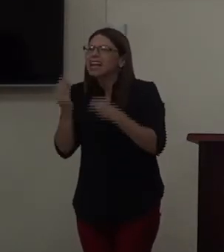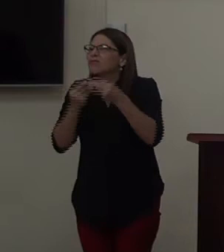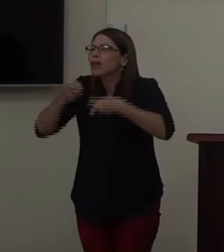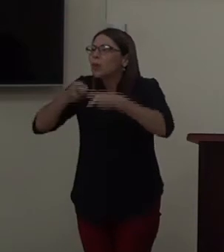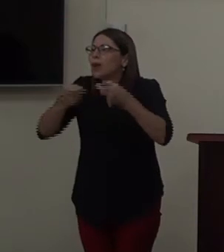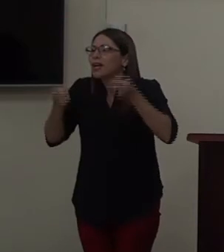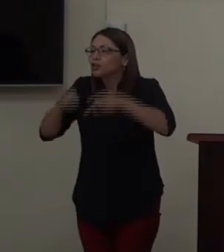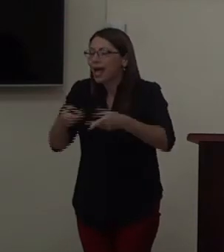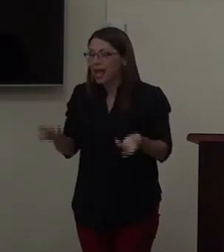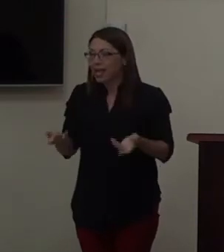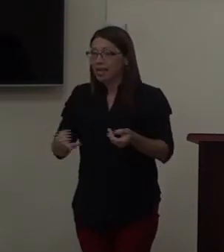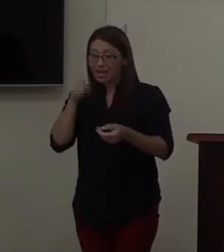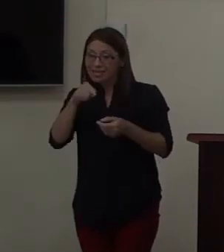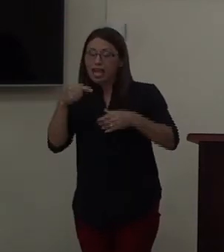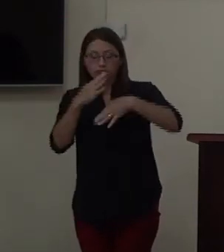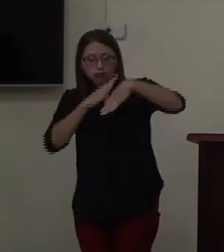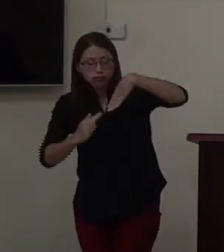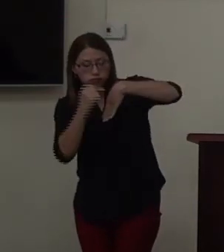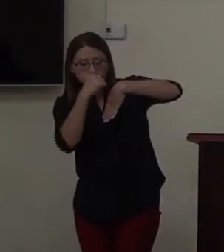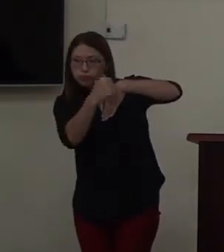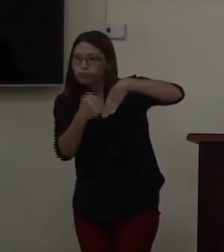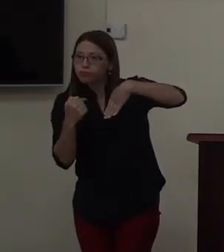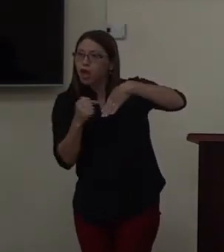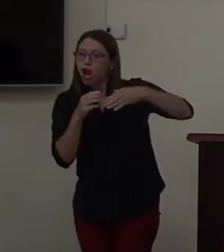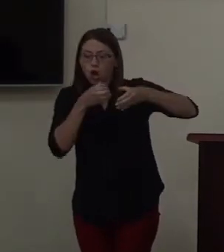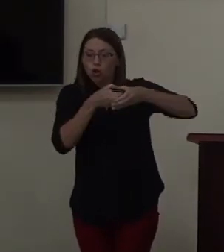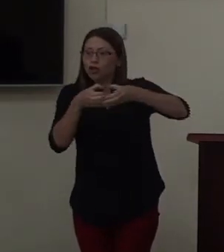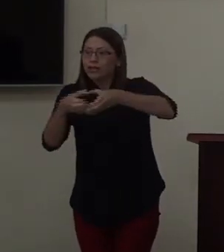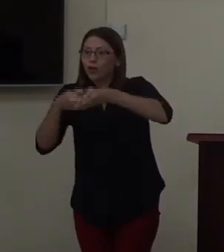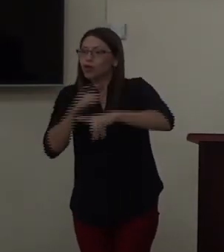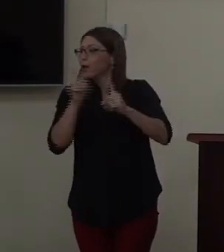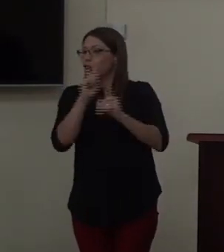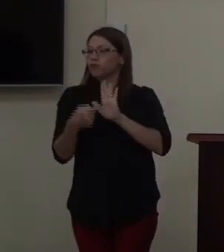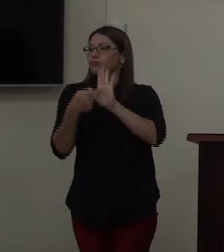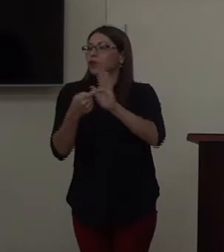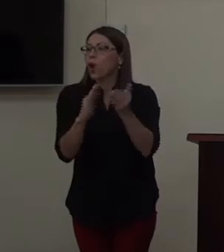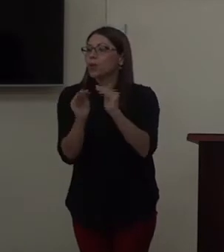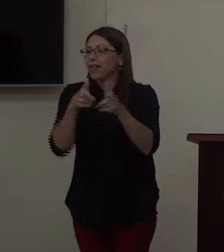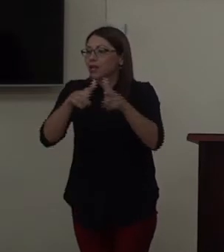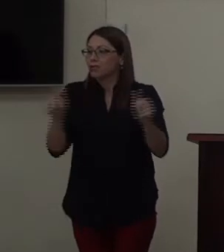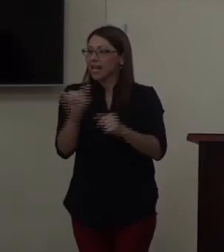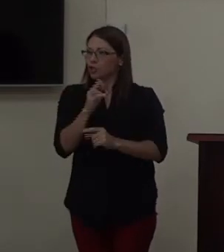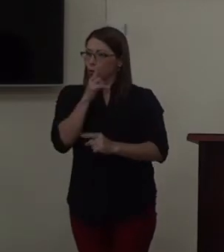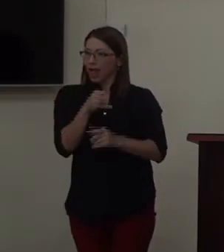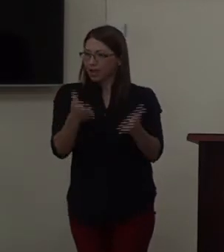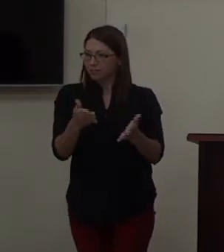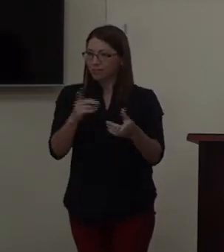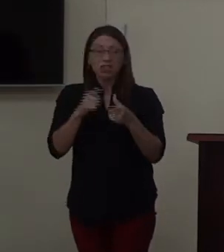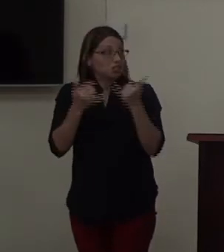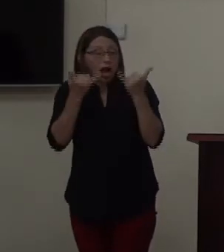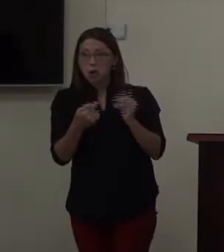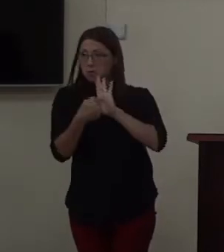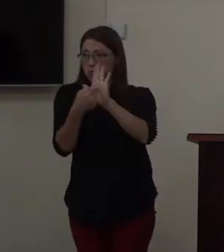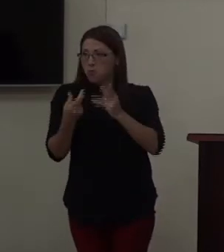nos señala los territorios, pero no las comunidades lingüísticas como tal. Entonces, esto lo voy a pasar muy rápido,